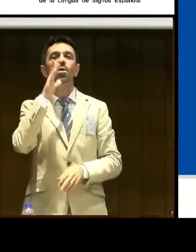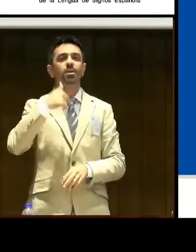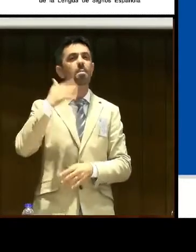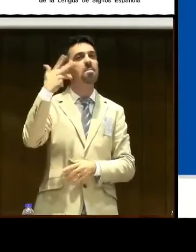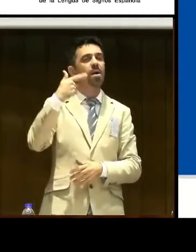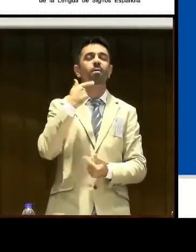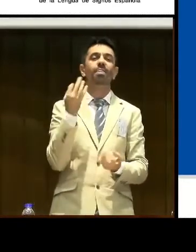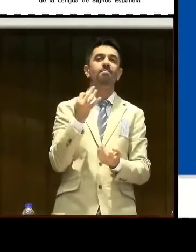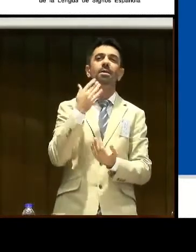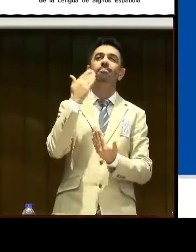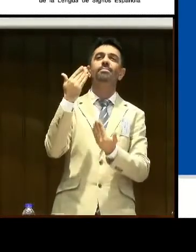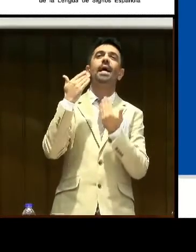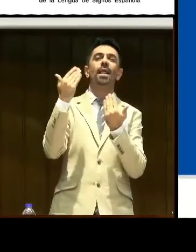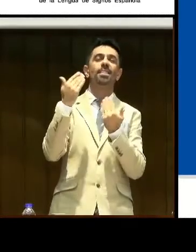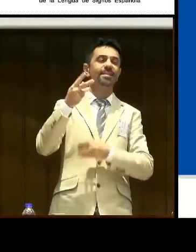agradecido.